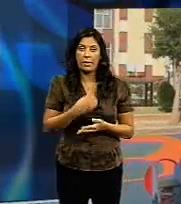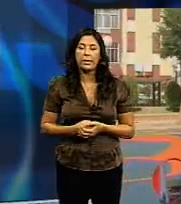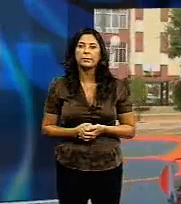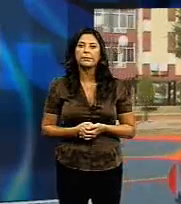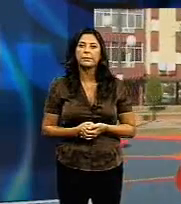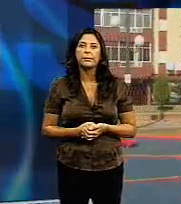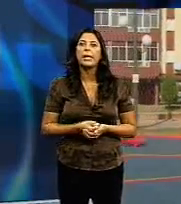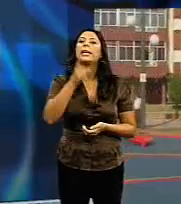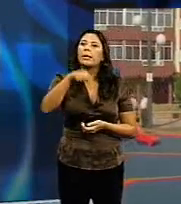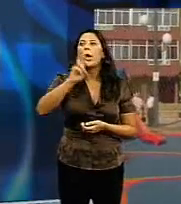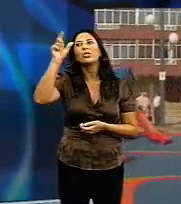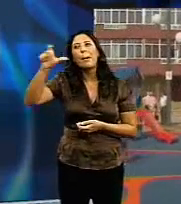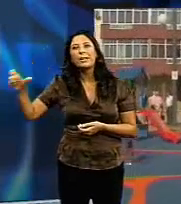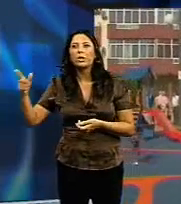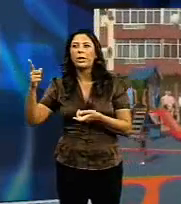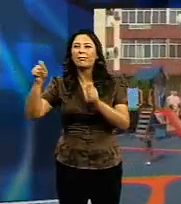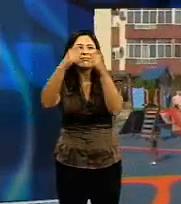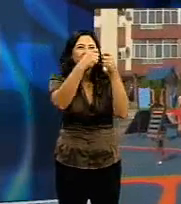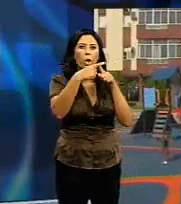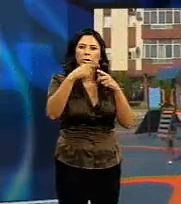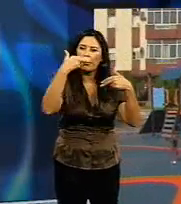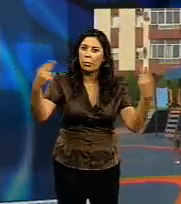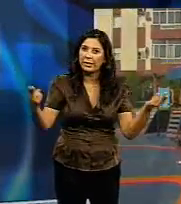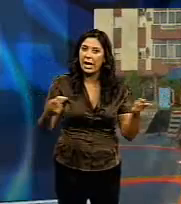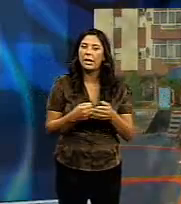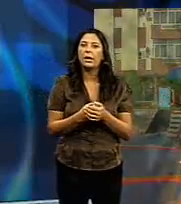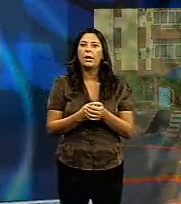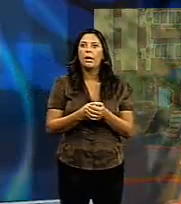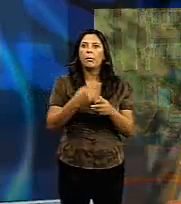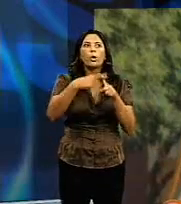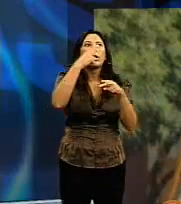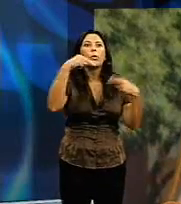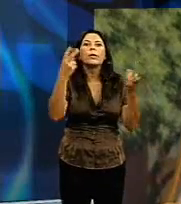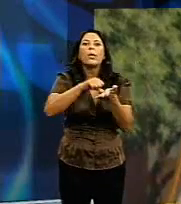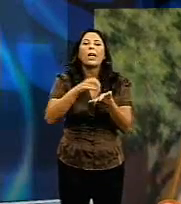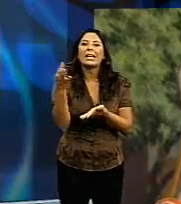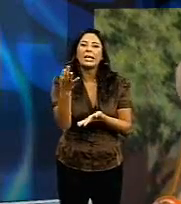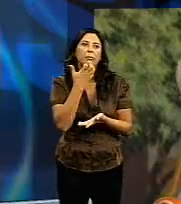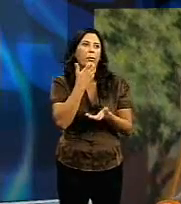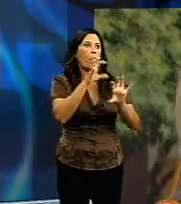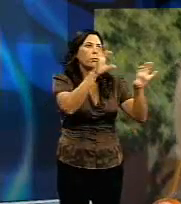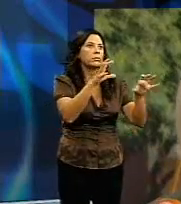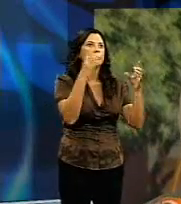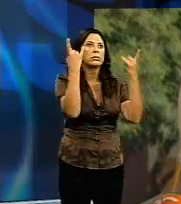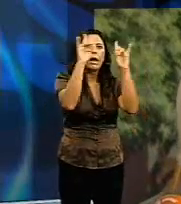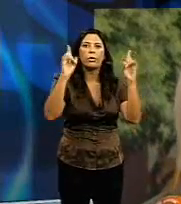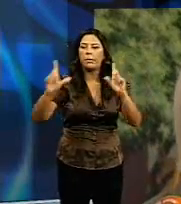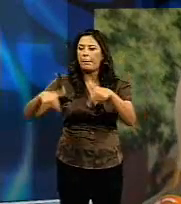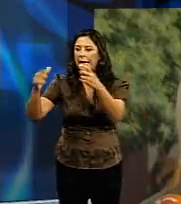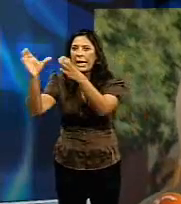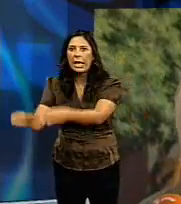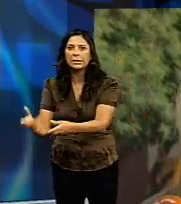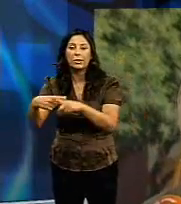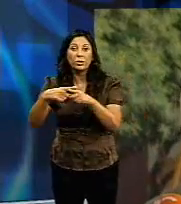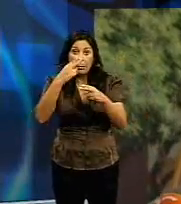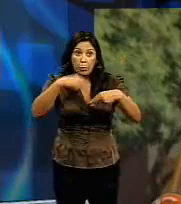aquellos otros que atentan contra lo público, que lo público en una ciudad pues es el mobiliario urbano, los parques, los árboles, las papeleras, pues